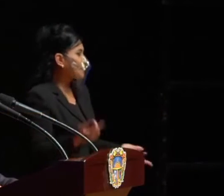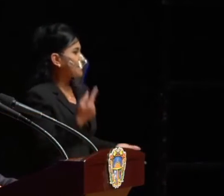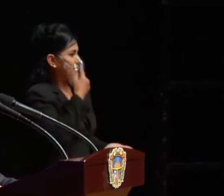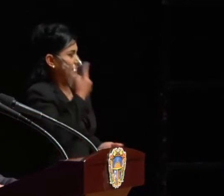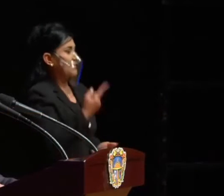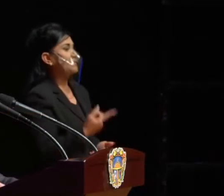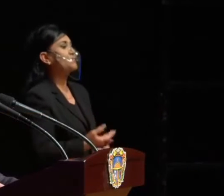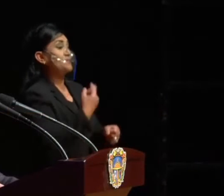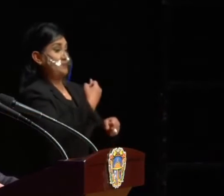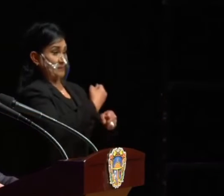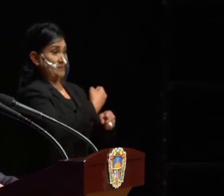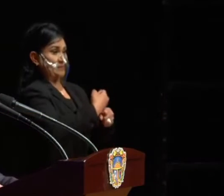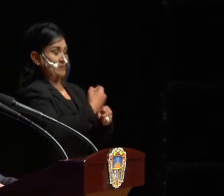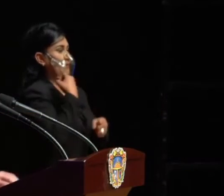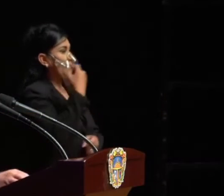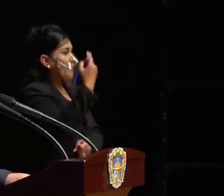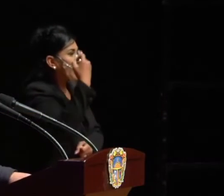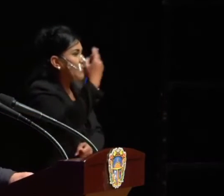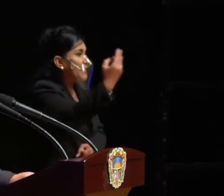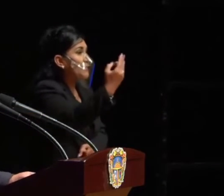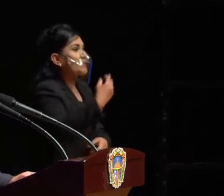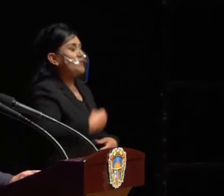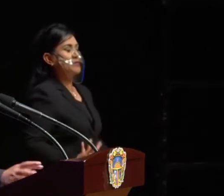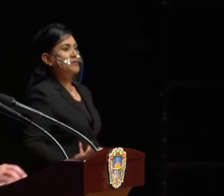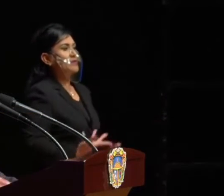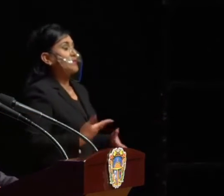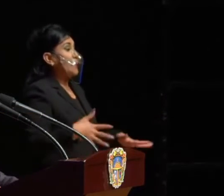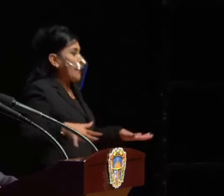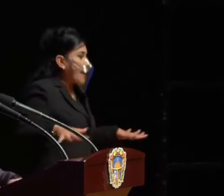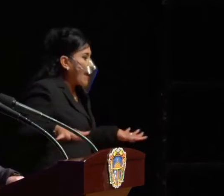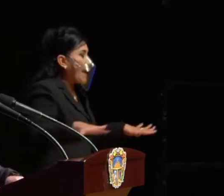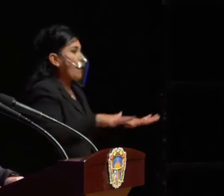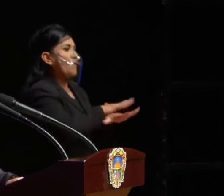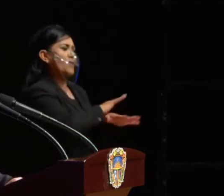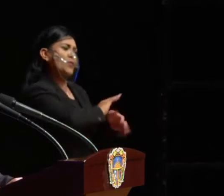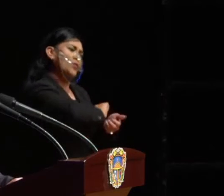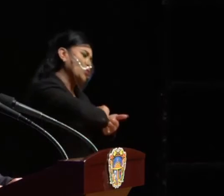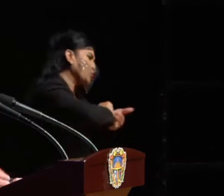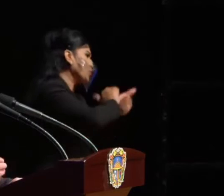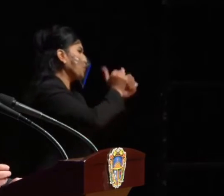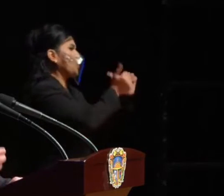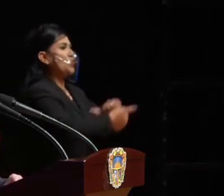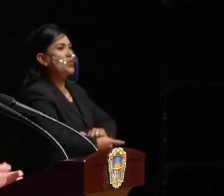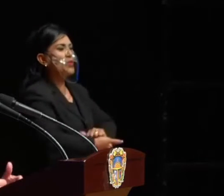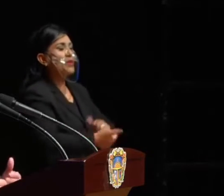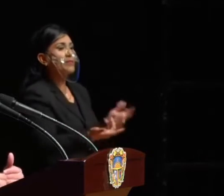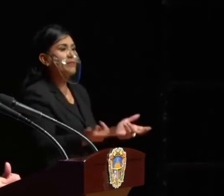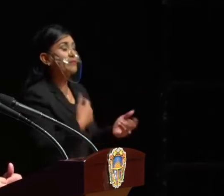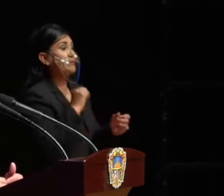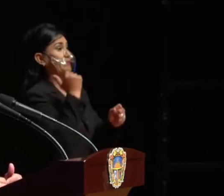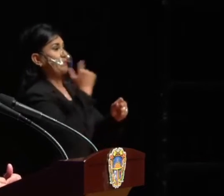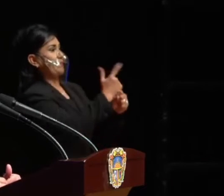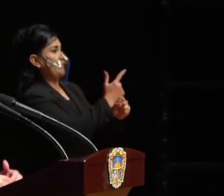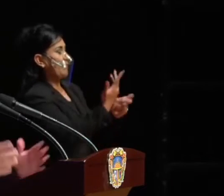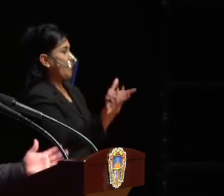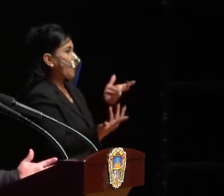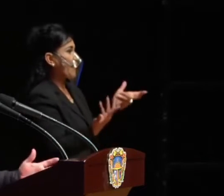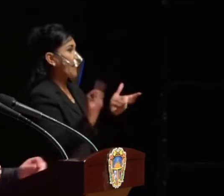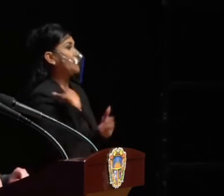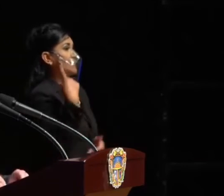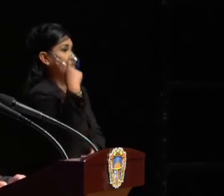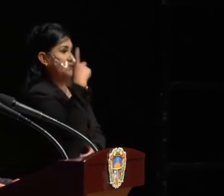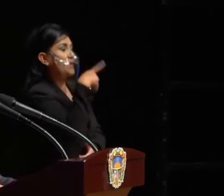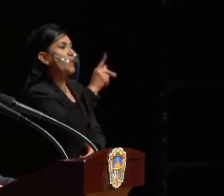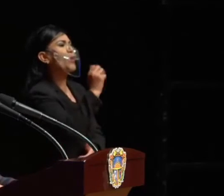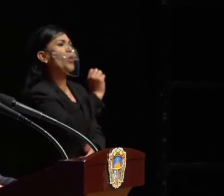vivimos en una época de grandes cambios, cambios que traen consigo retos y también